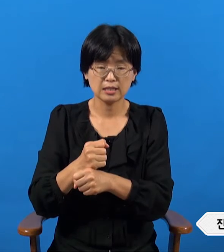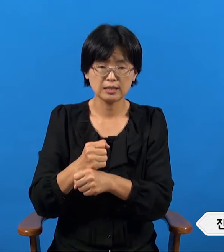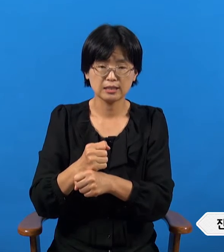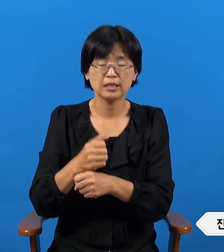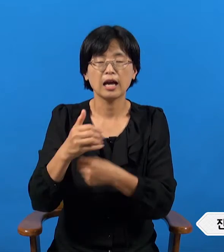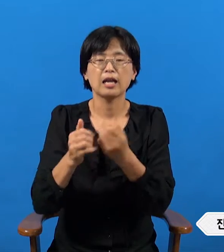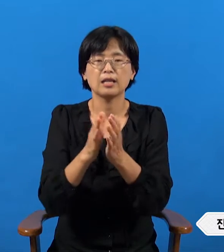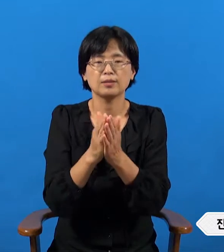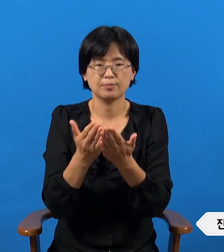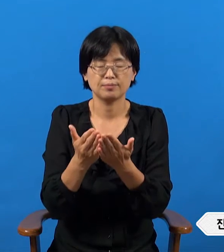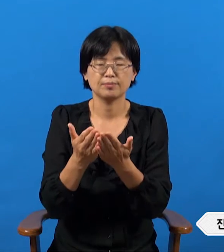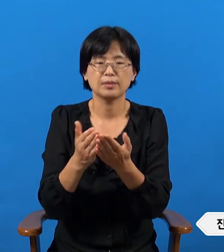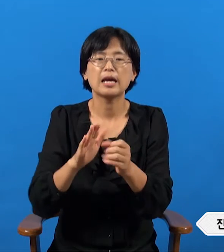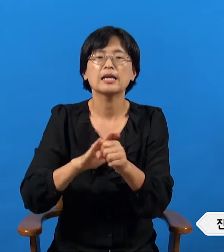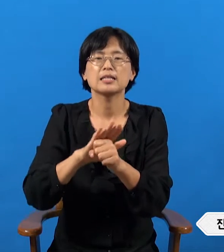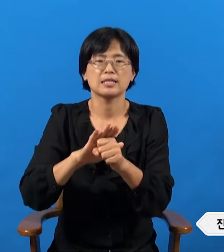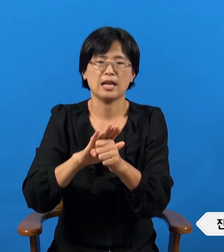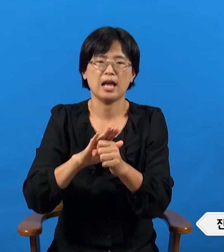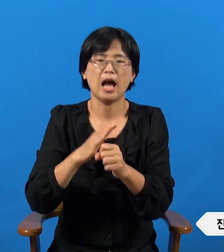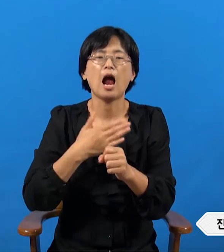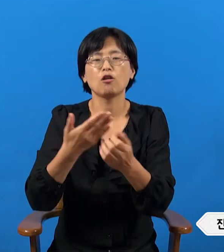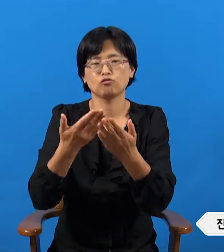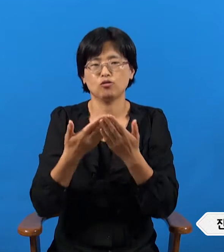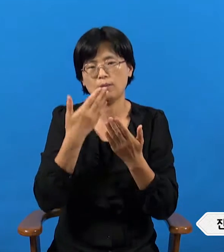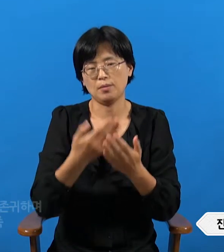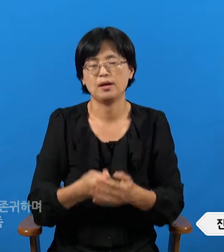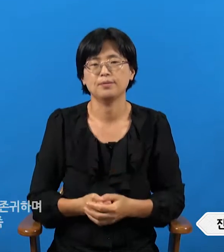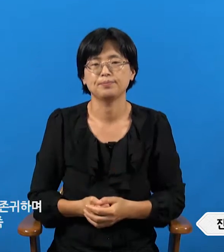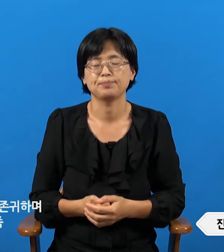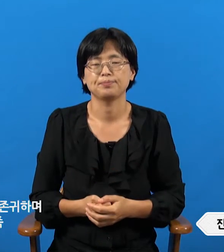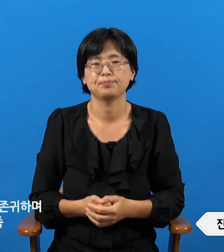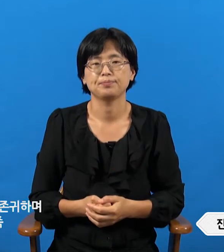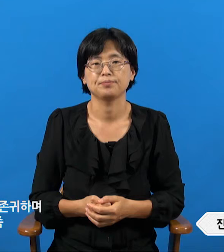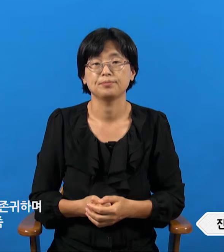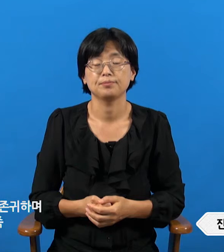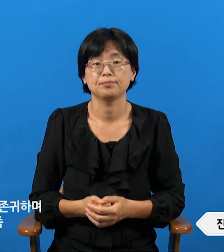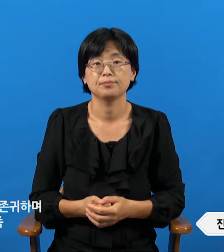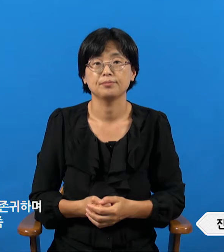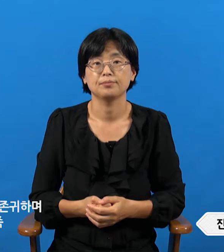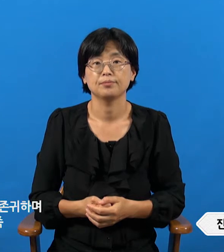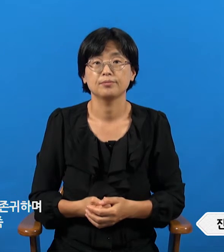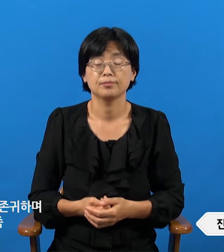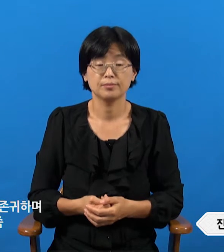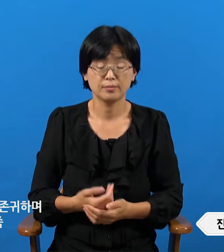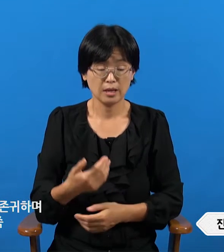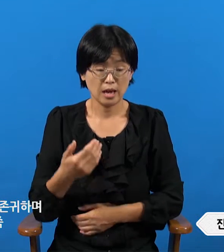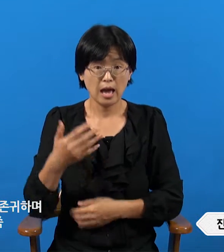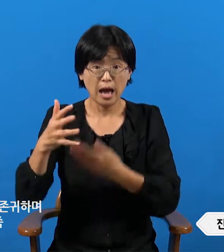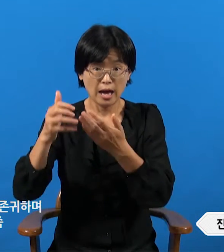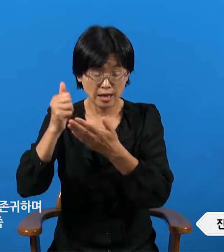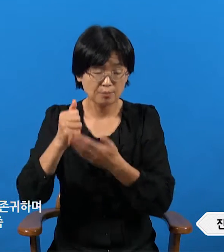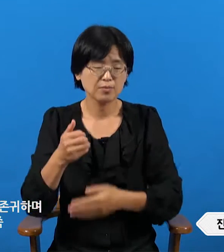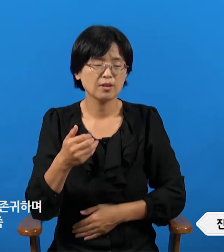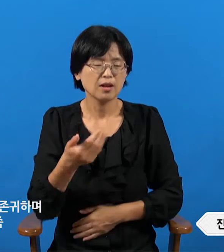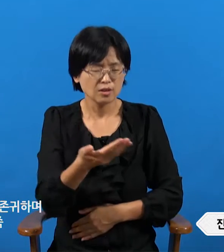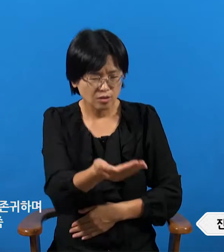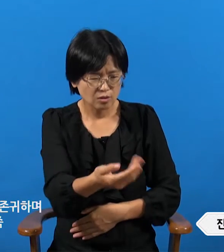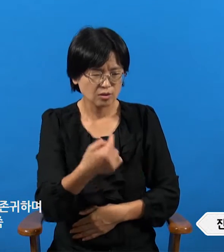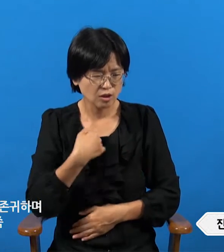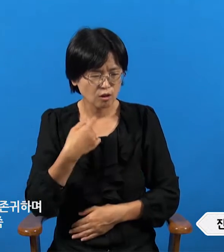성경은 설명합니다. 그래서 이사야 43장은 우리에게 이렇게 말씀합니다. 내가 내 눈에